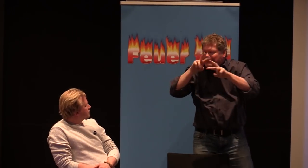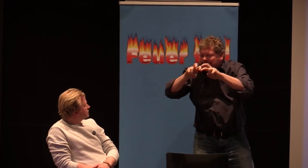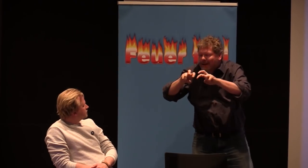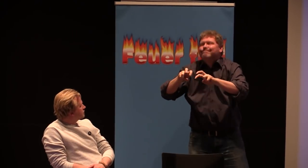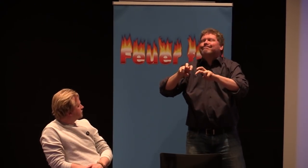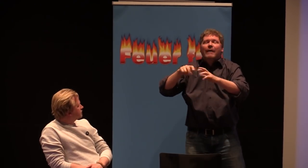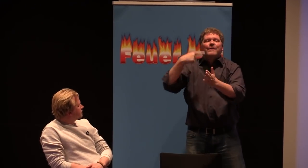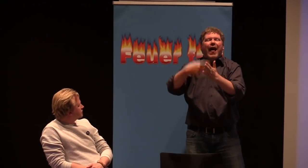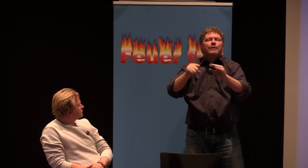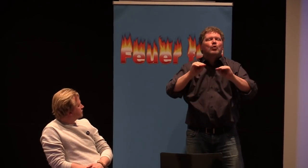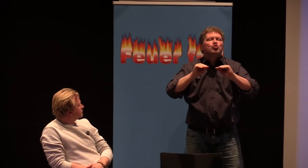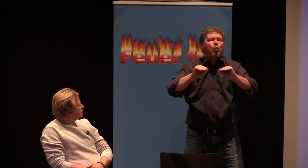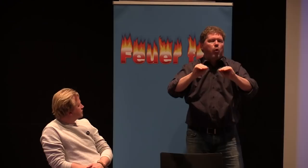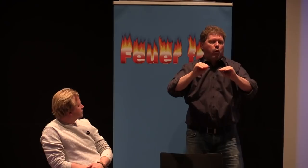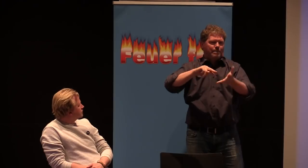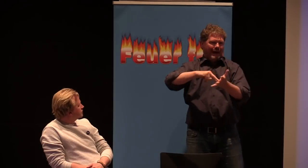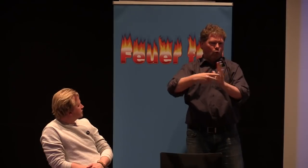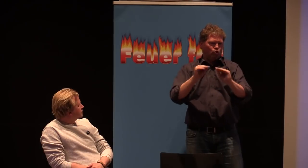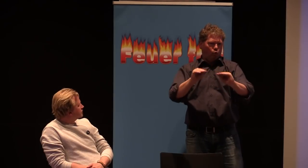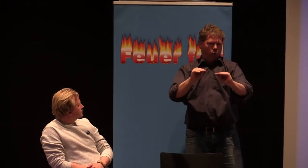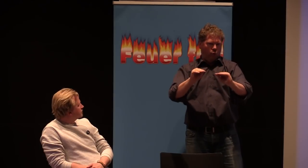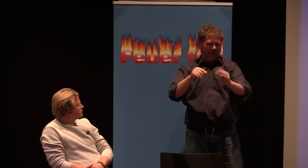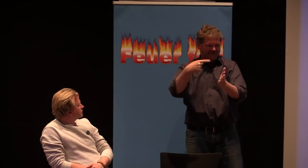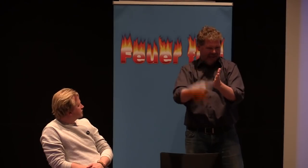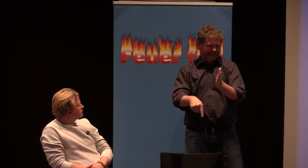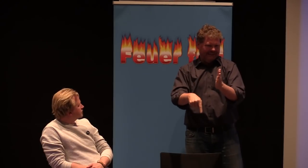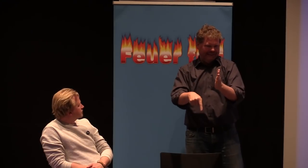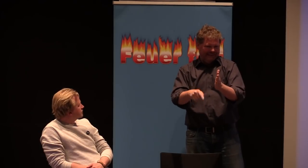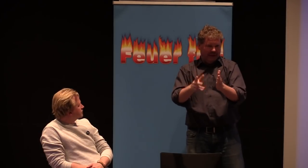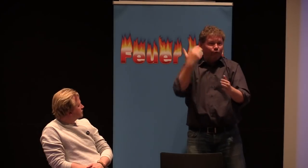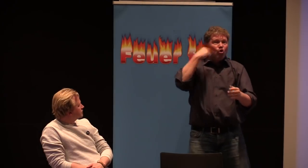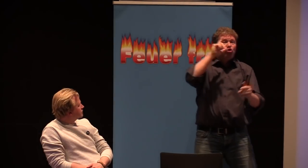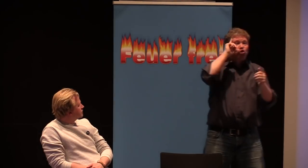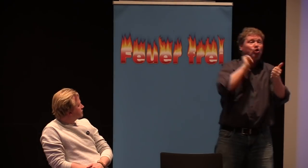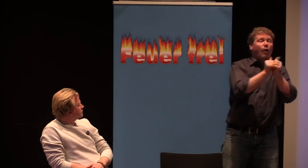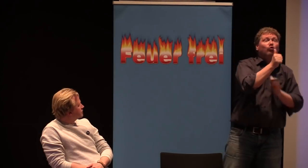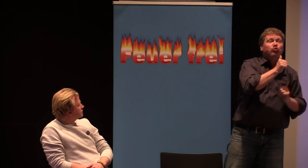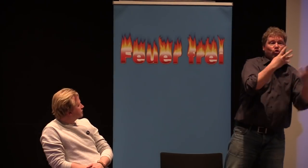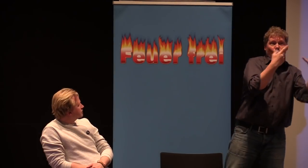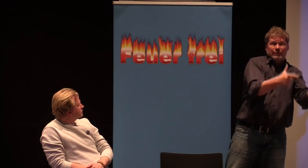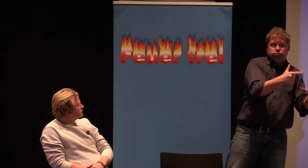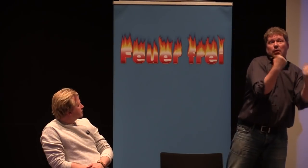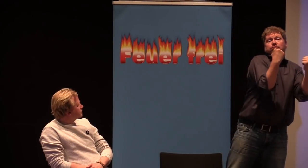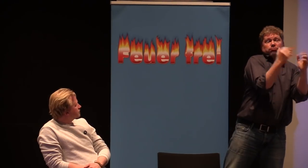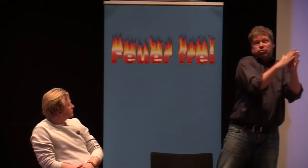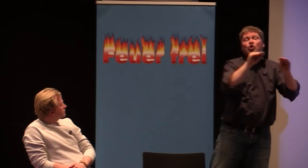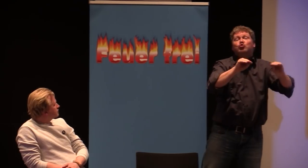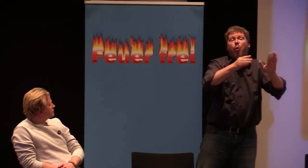einen zukommen. Zum Beispiel auch diese Krise bei der deutschen Mönchenjugend. Ich habe mich da mal so ein bisschen schlau gemacht und ein bisschen tiefer gegraben